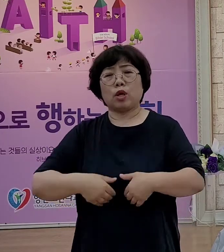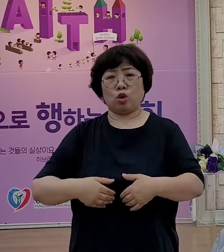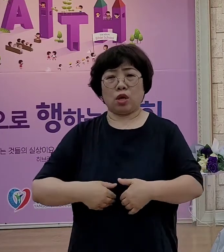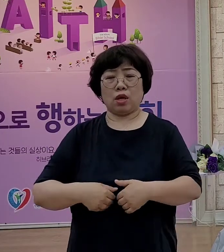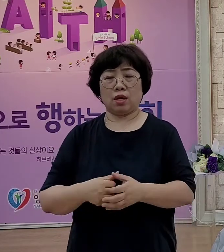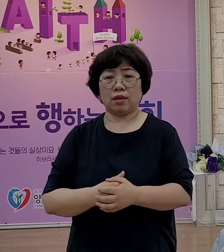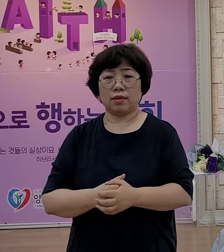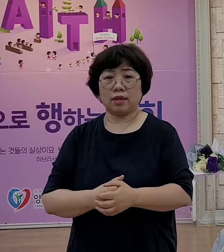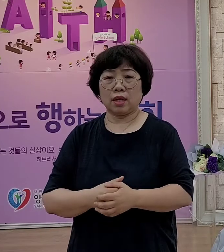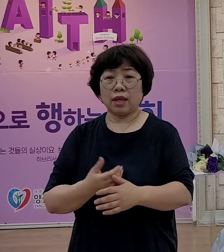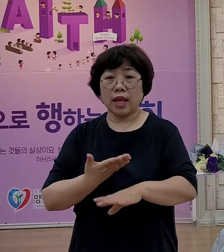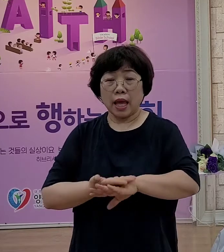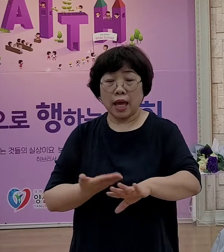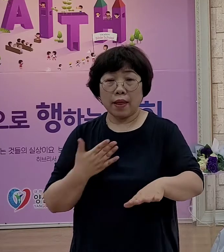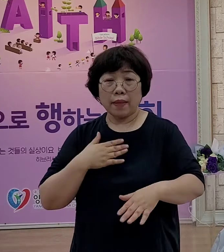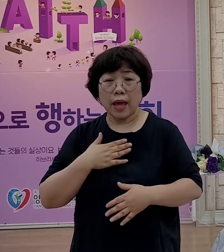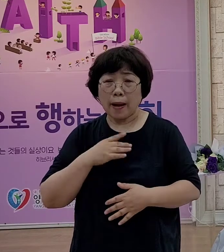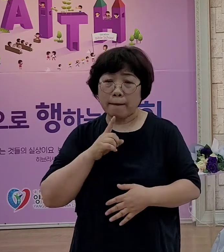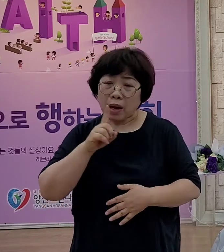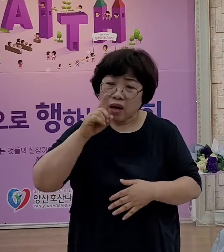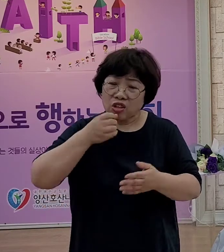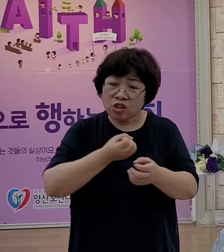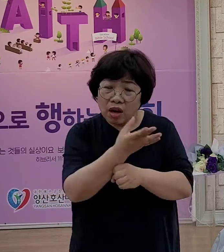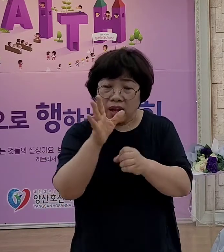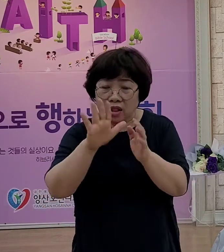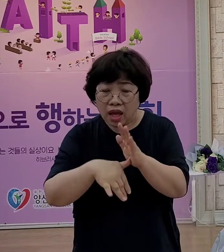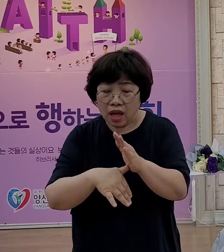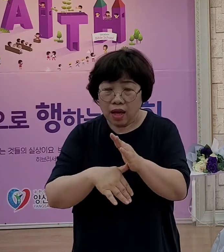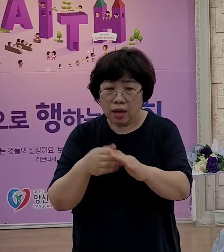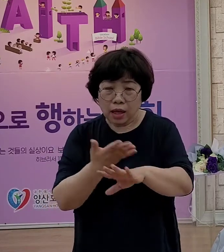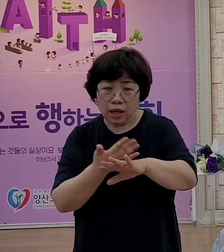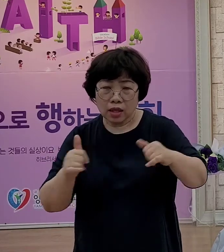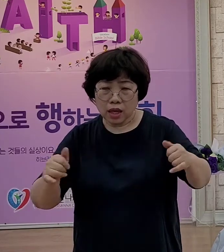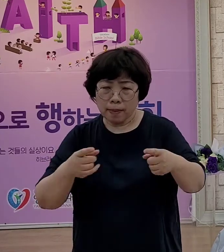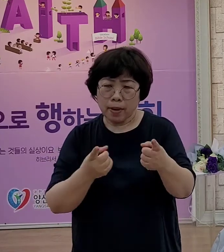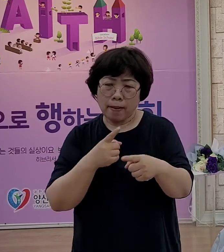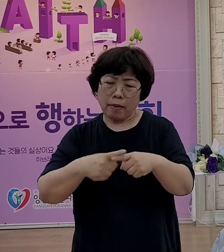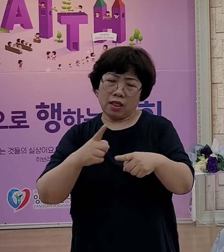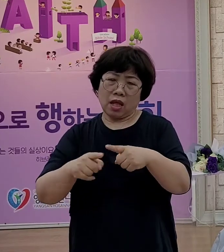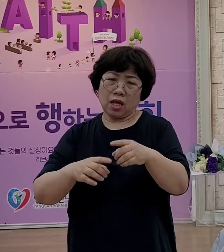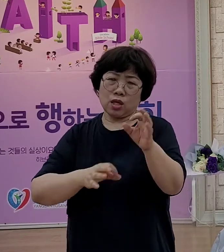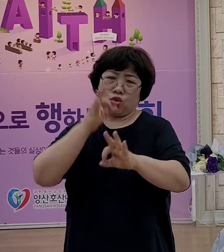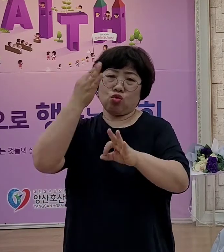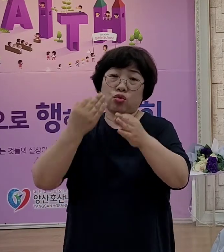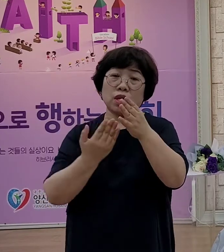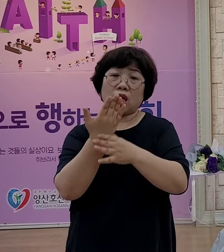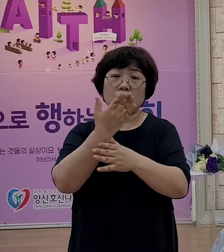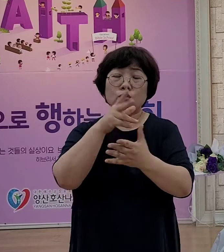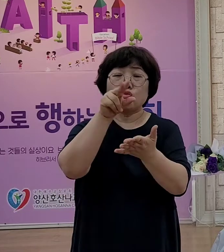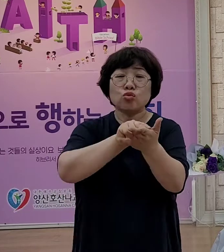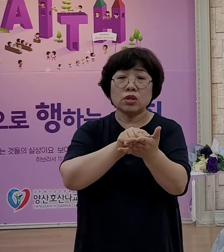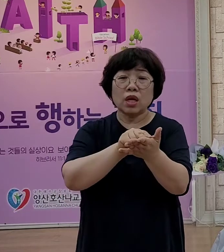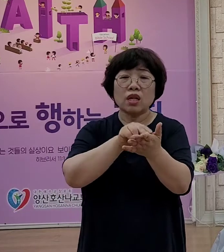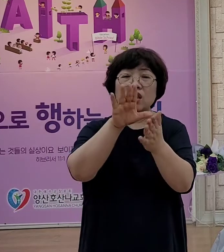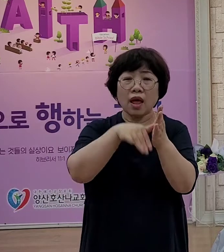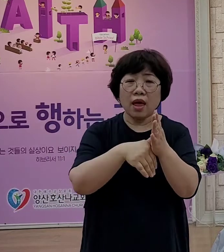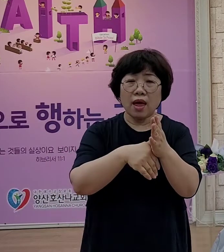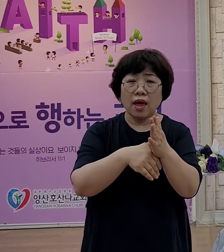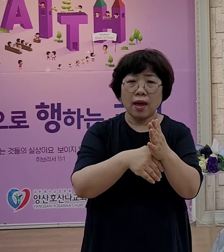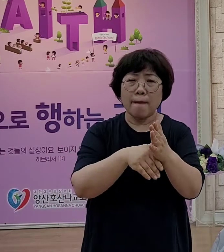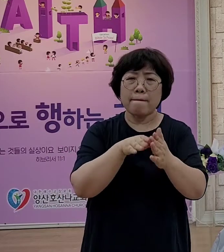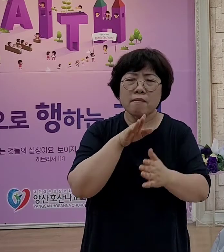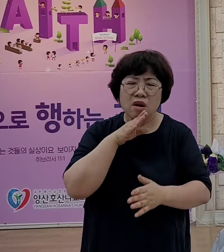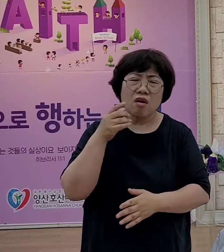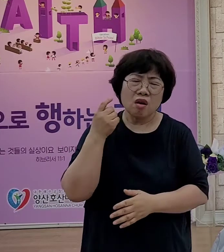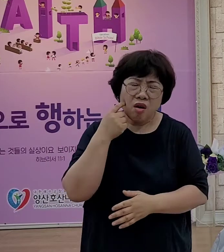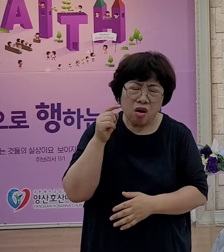한마디가 다른 사람이 판단하는데 아주 중요한 역할을 할 것 같은 그런 상황이 되면은 반드시 사실